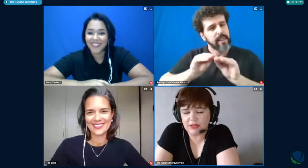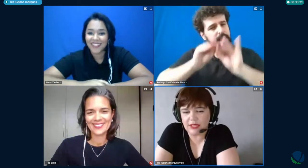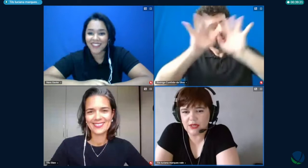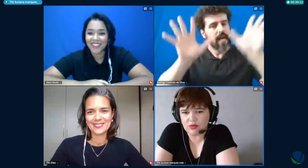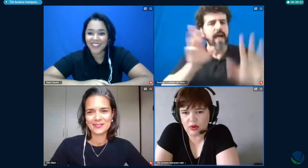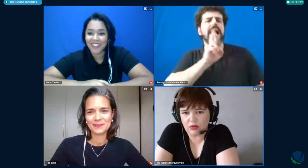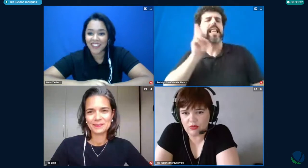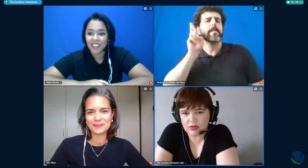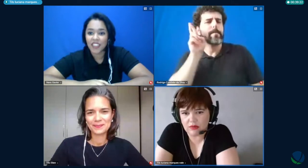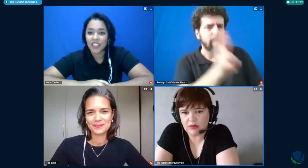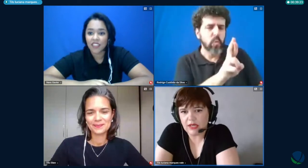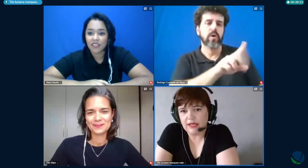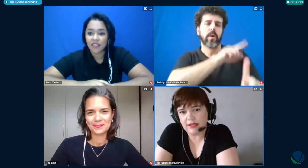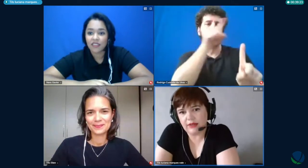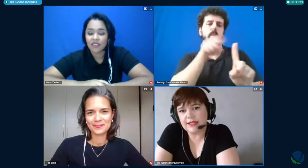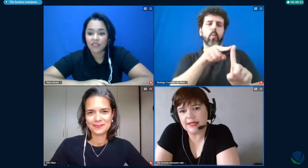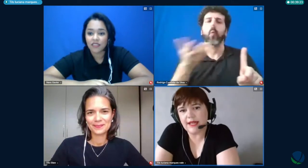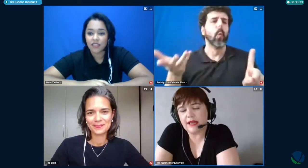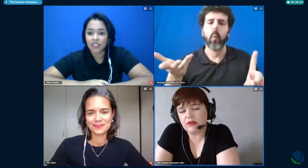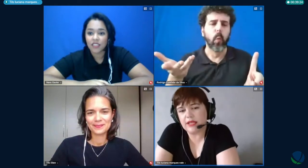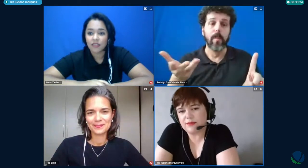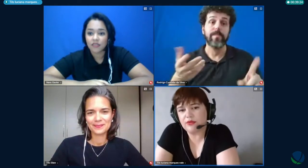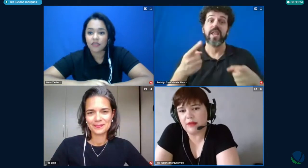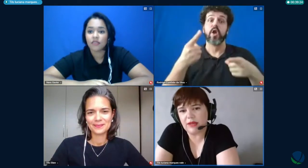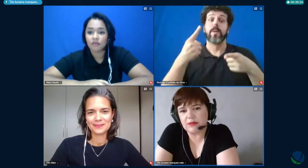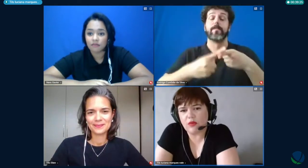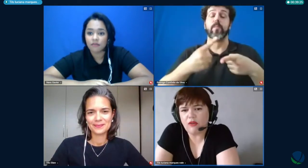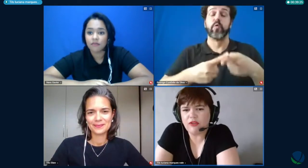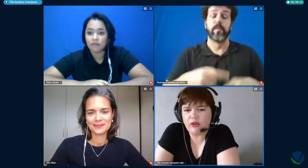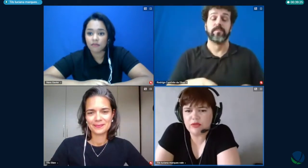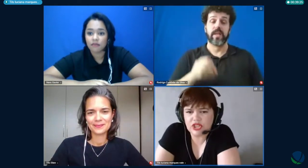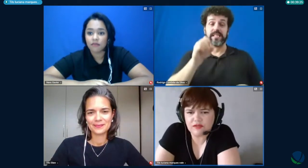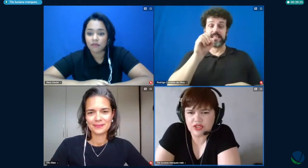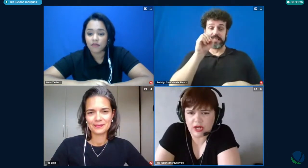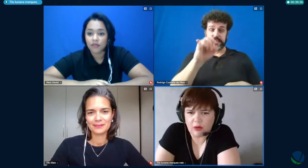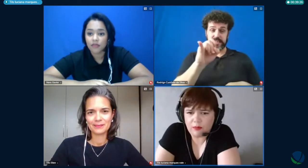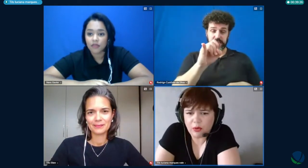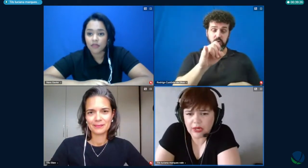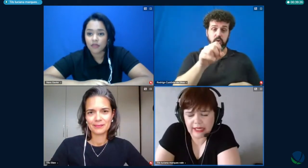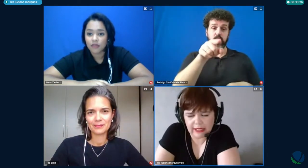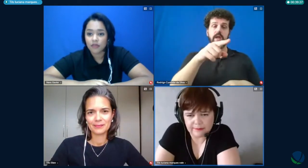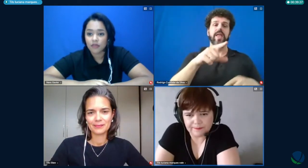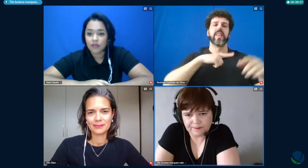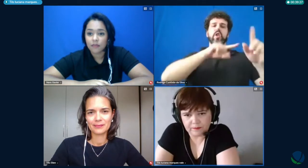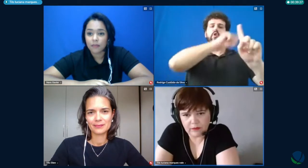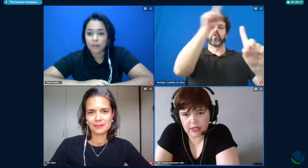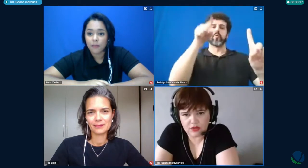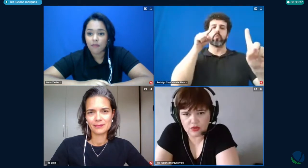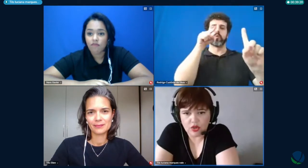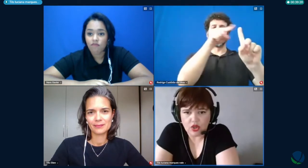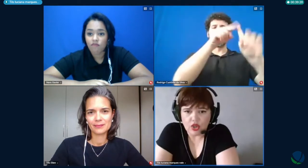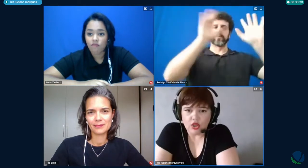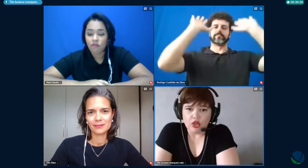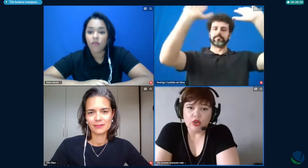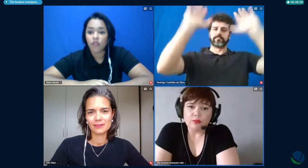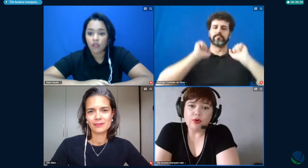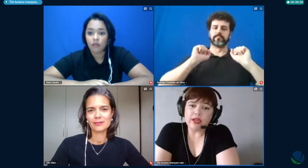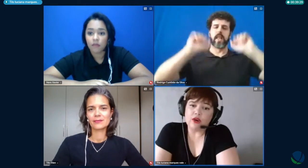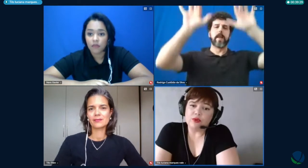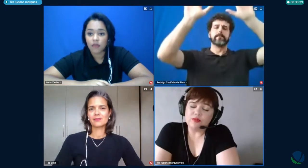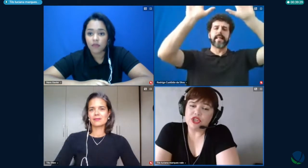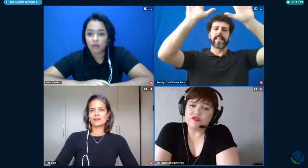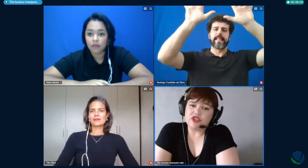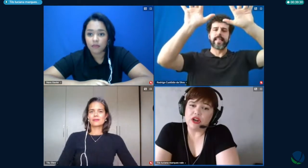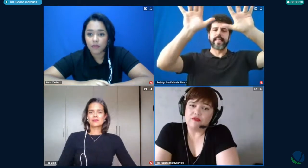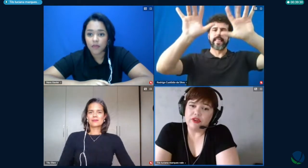muito tímida na sua conclusão. Então, é necessário responder mesmo. Qual foi o objetivo geral? Por quê? Isso.